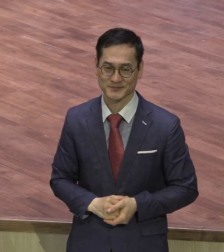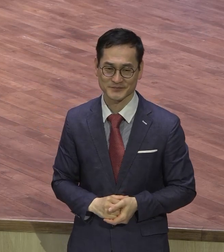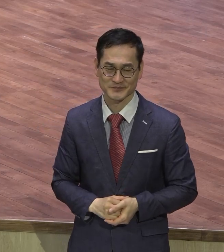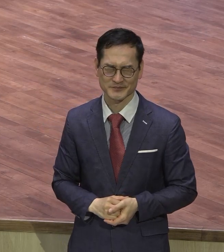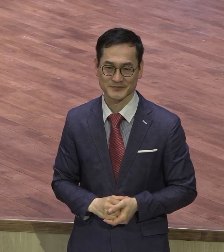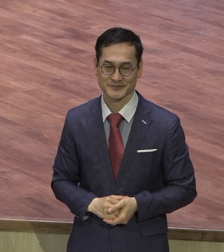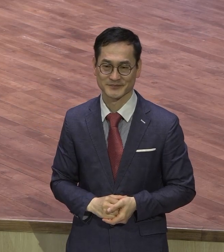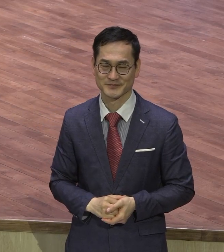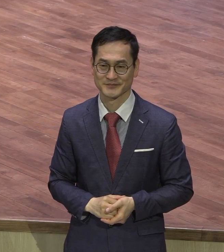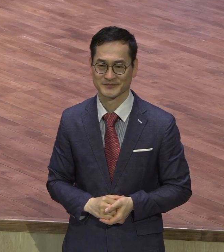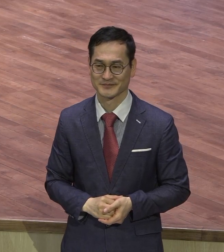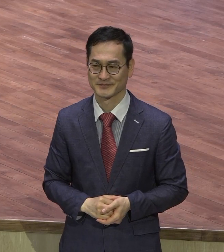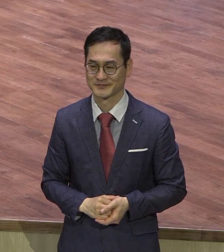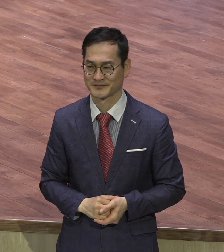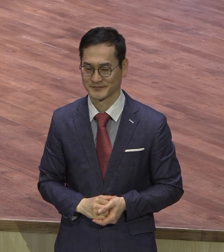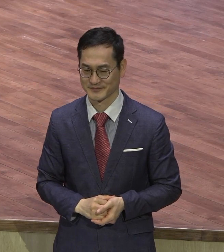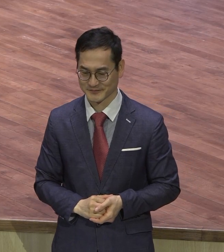돼요?